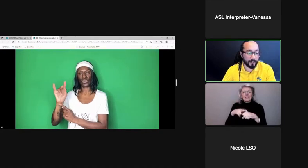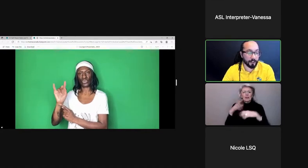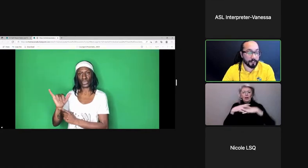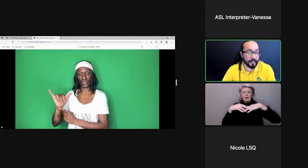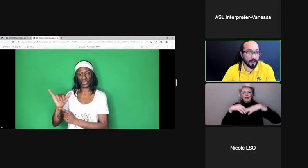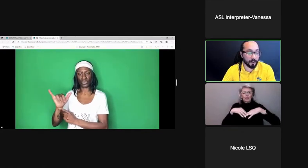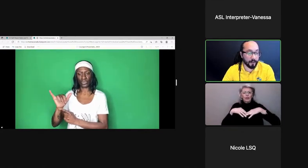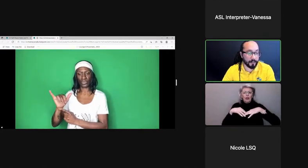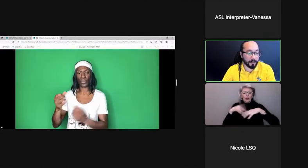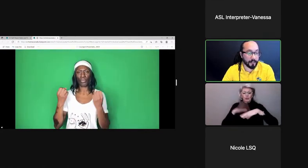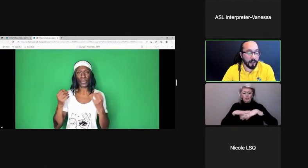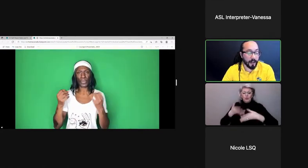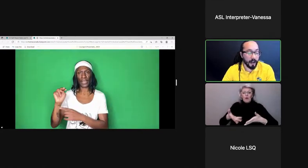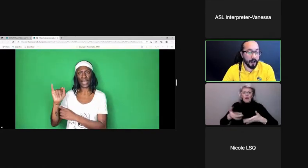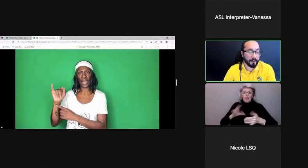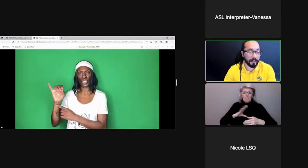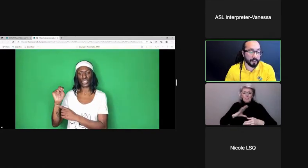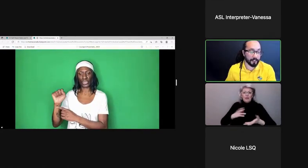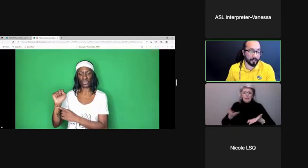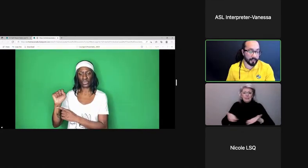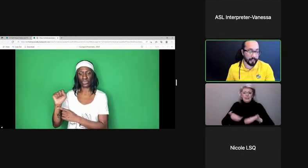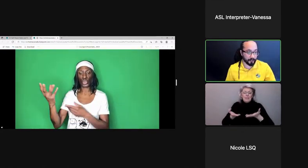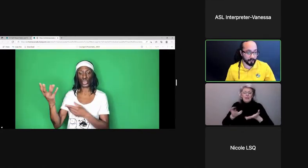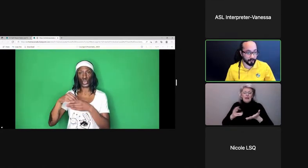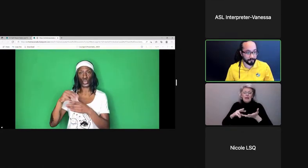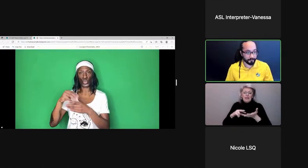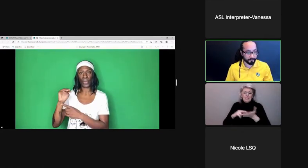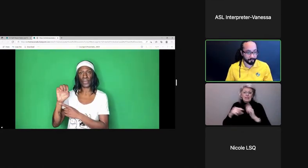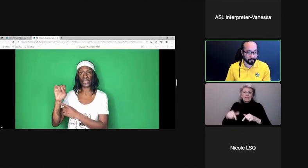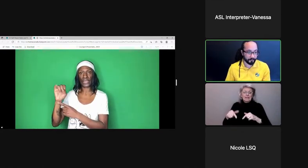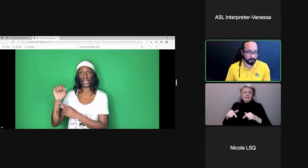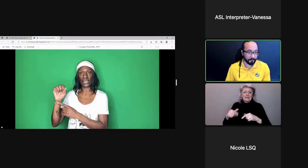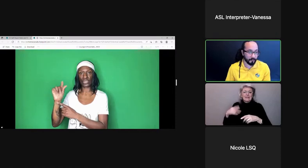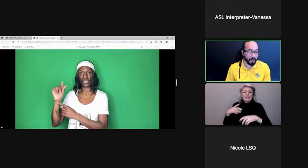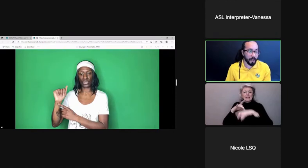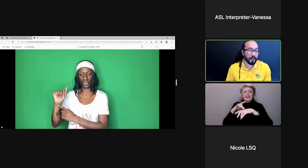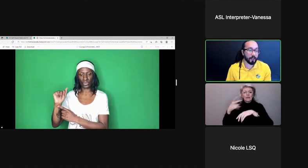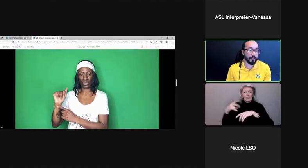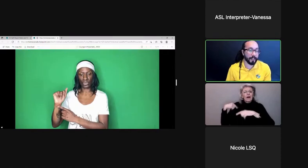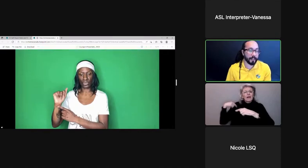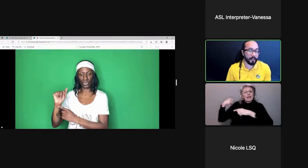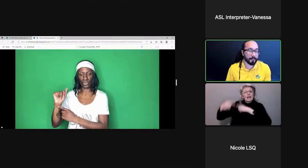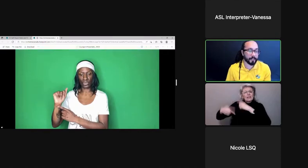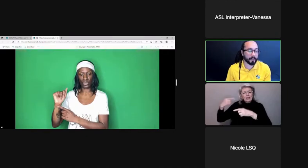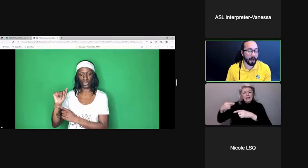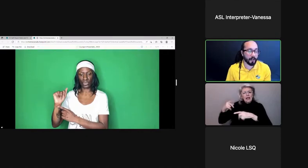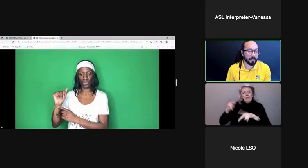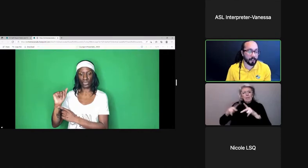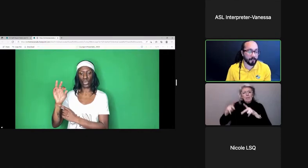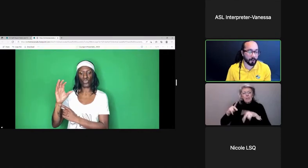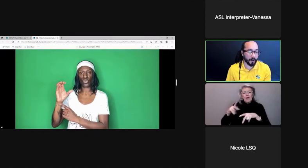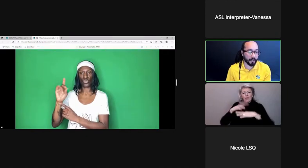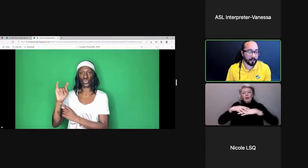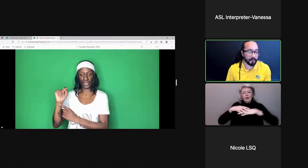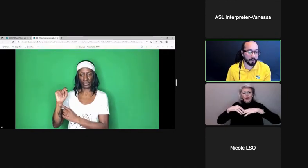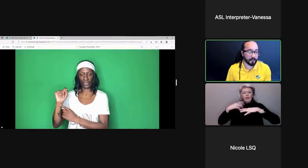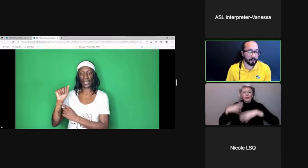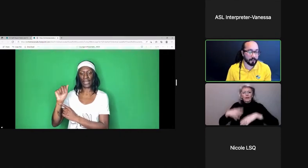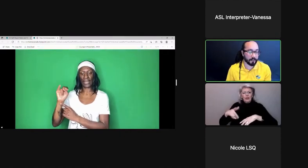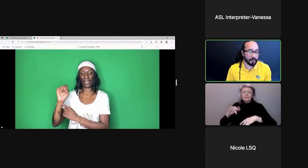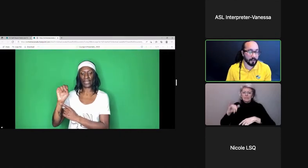sur lesquelles on se trouve, c'est-à-dire les territoires traditionnels des peuples autochtones. Cela